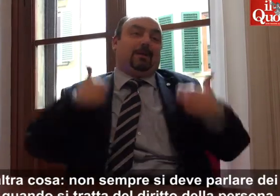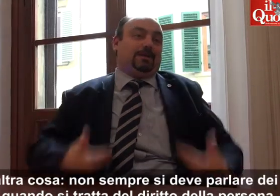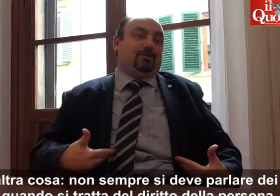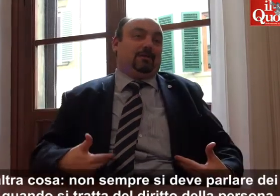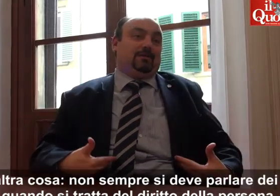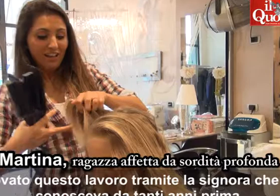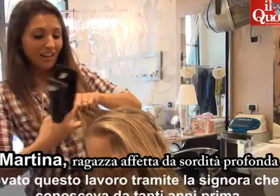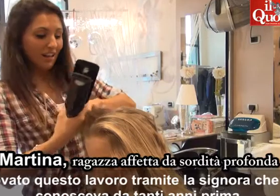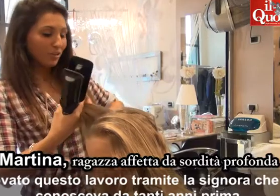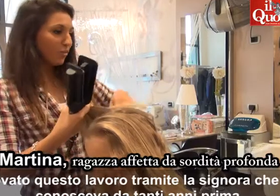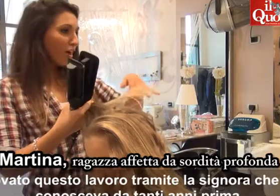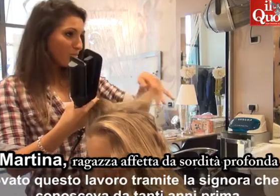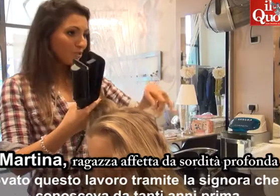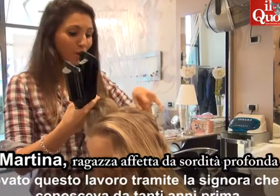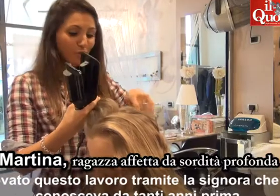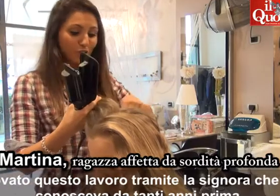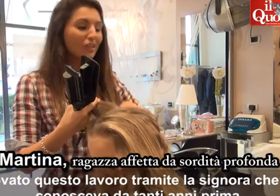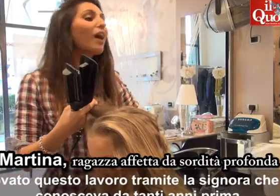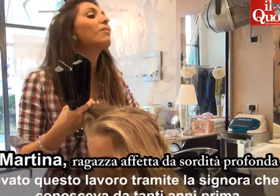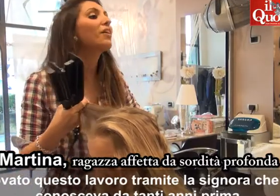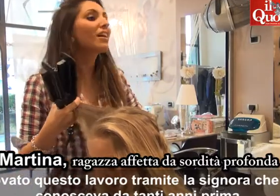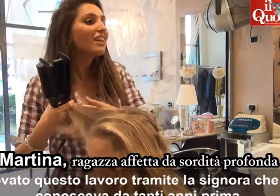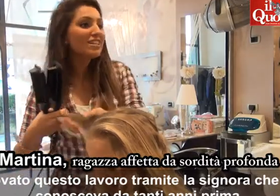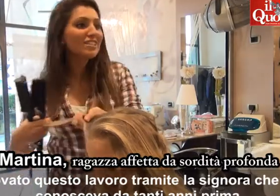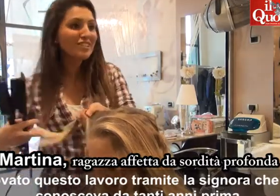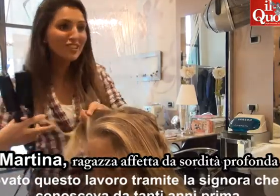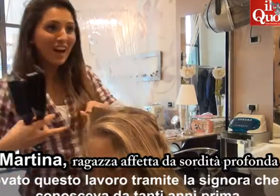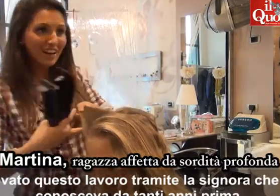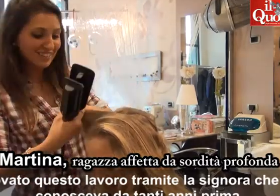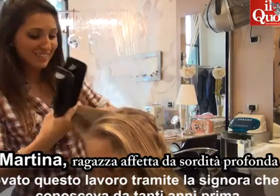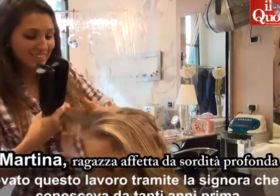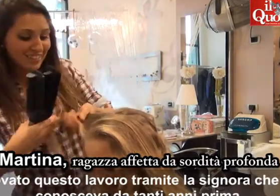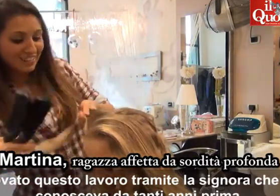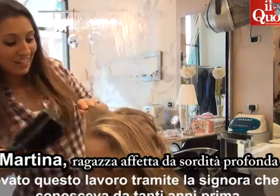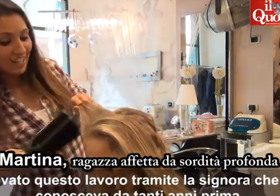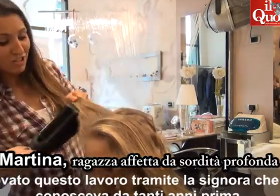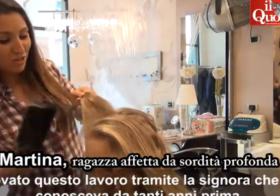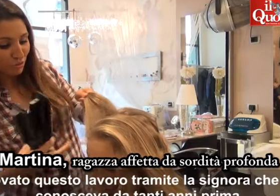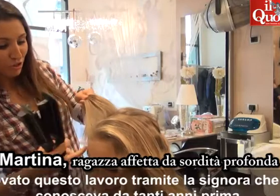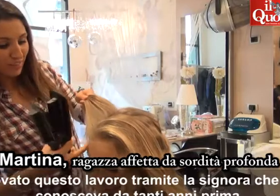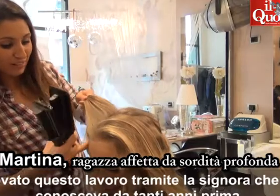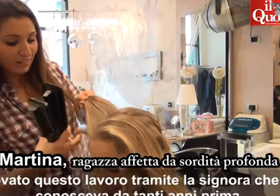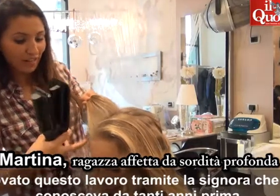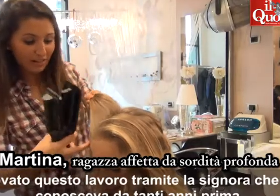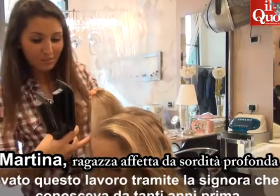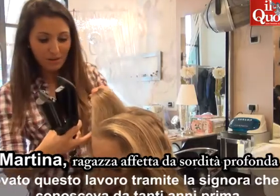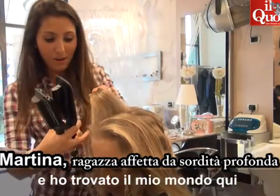persona. Ho trovato questo lavoro, tramite la signora che ci conosceva da tanti anni prima,